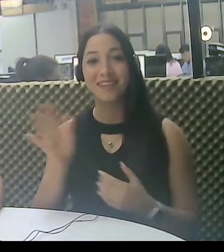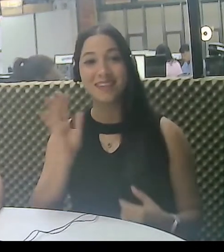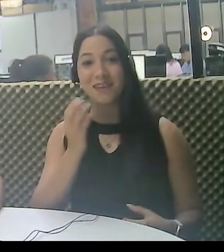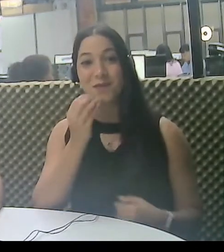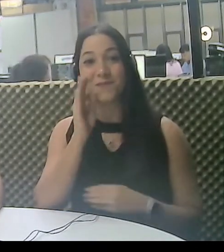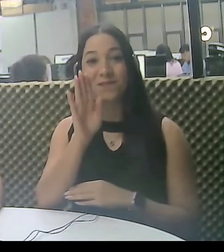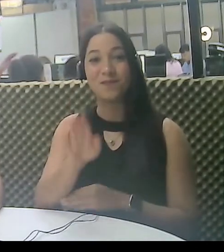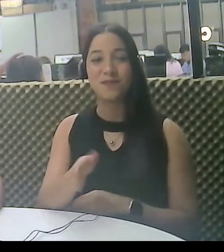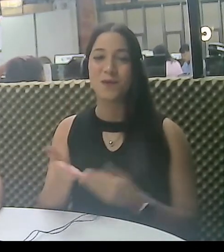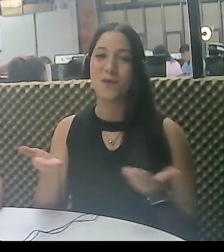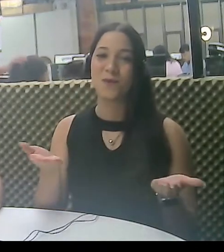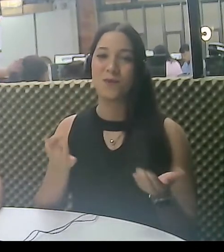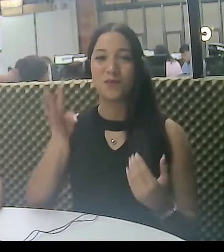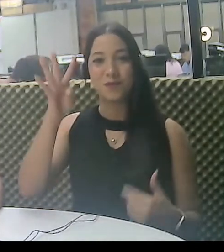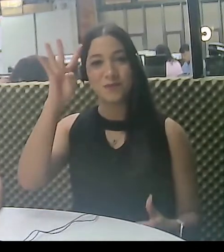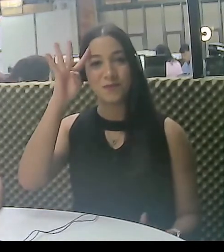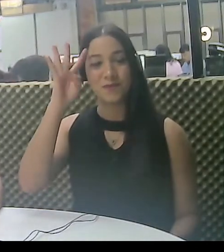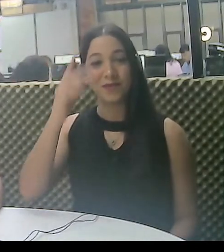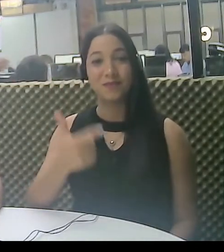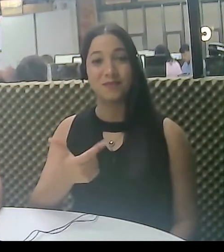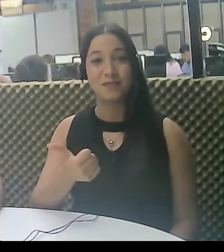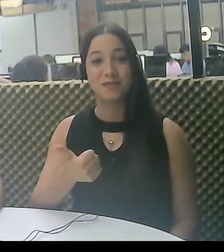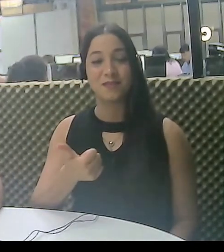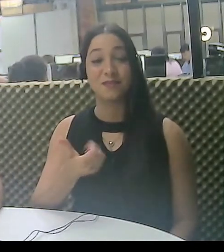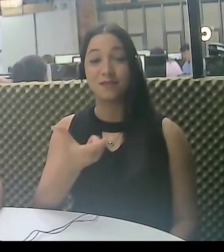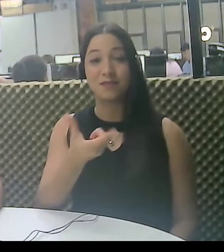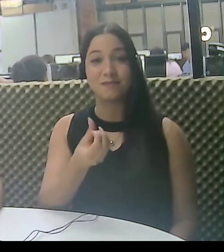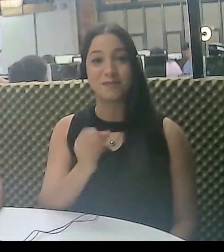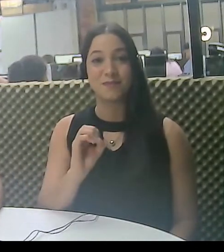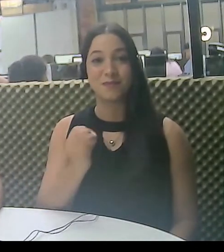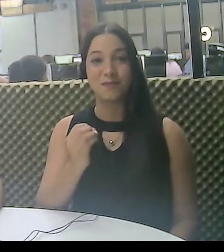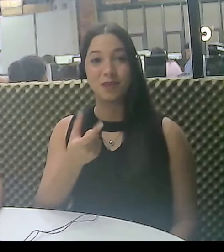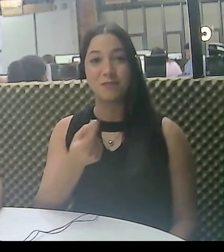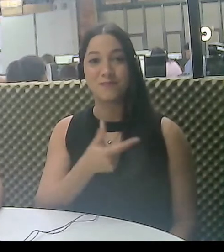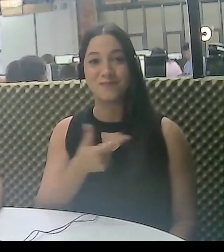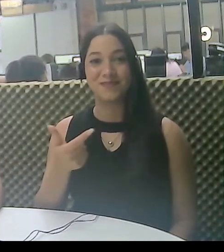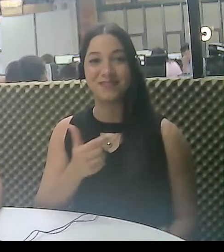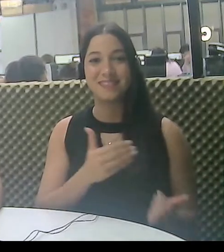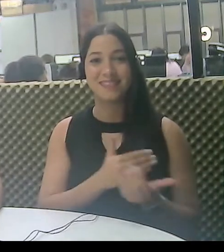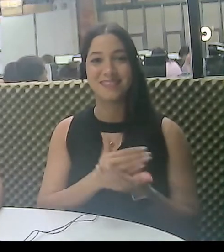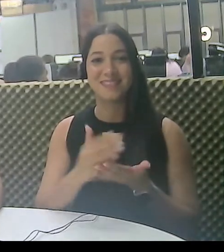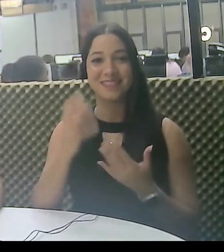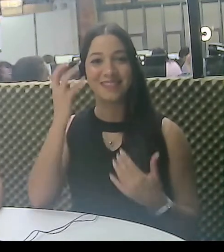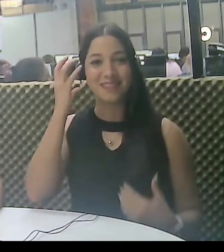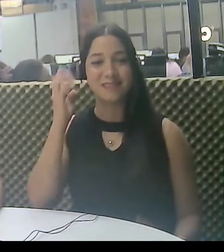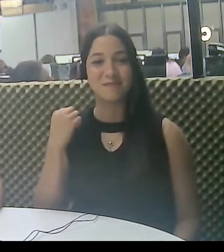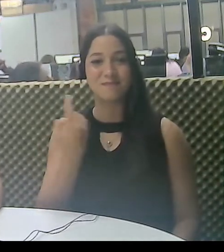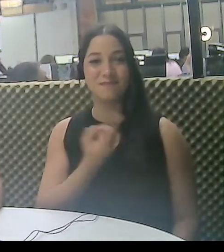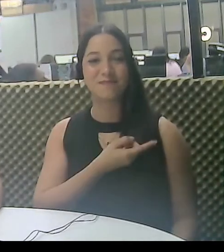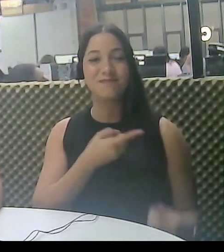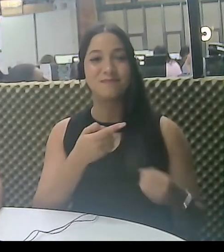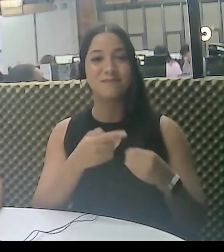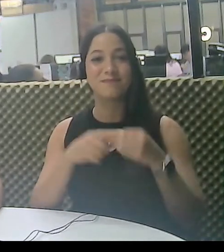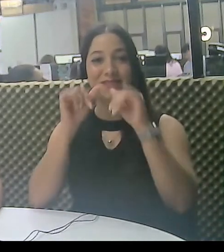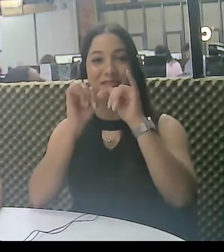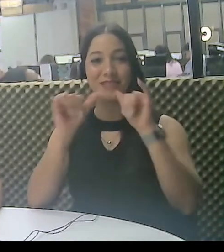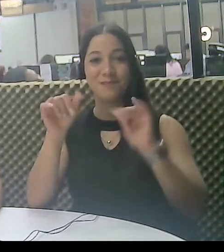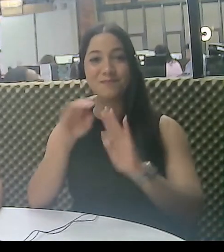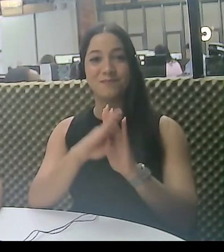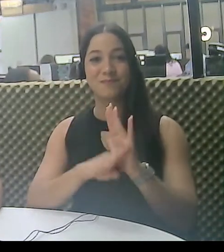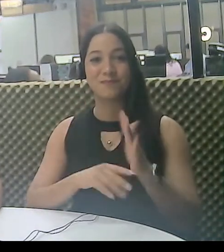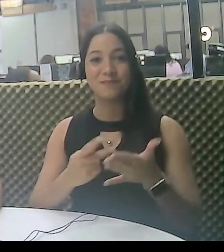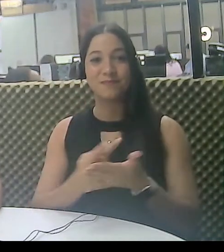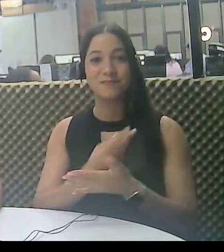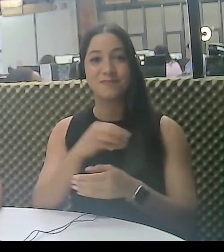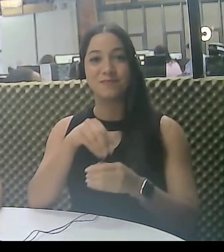Olá, boa tarde. Hoje é quarta-feira, dia 26 de outubro de 2022. Está no ar a Rádio Nossa Cidade com um boletim de notícias sobre